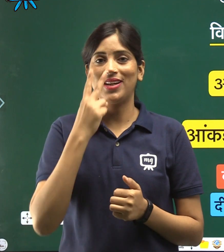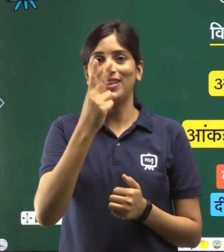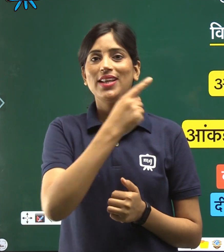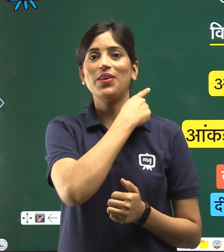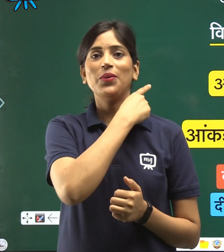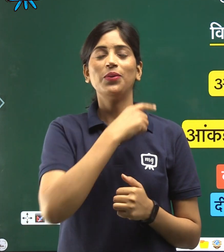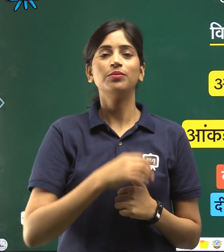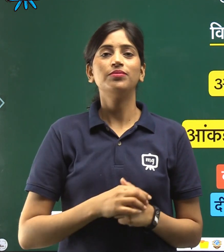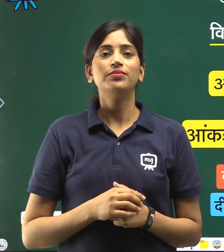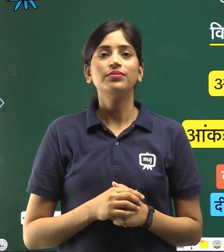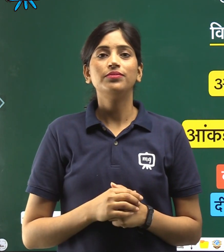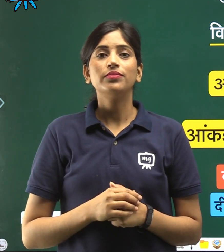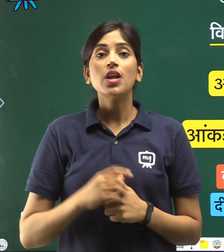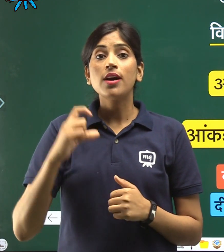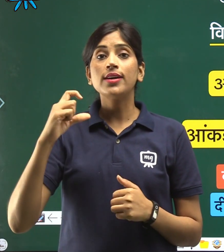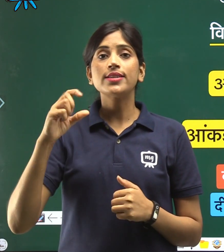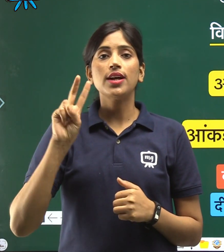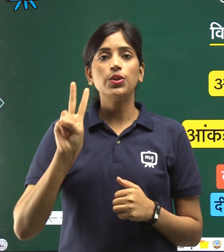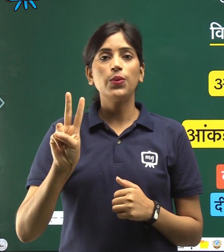देखो, कक्षा 2